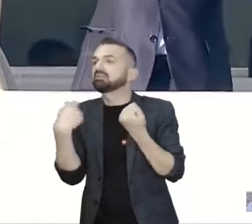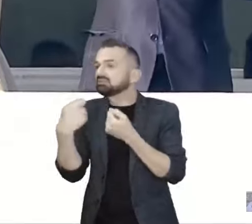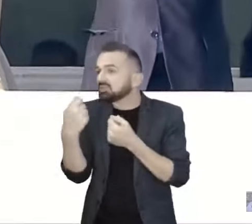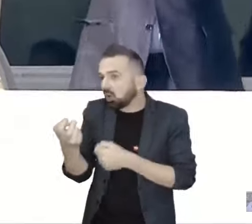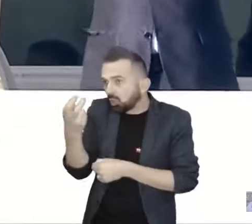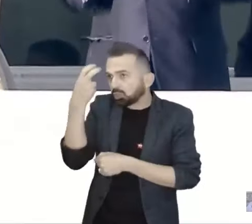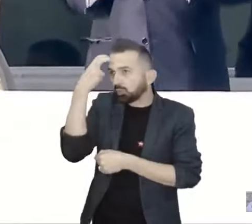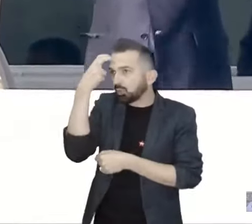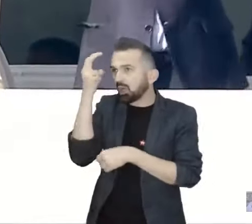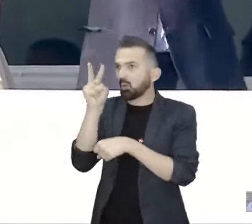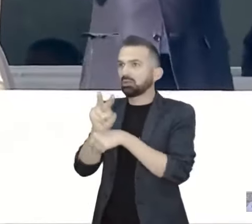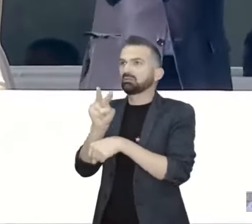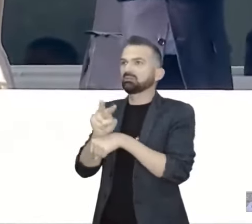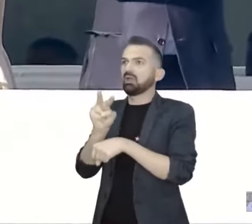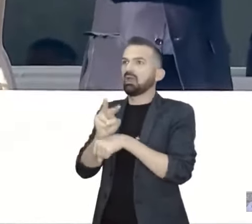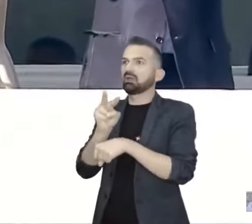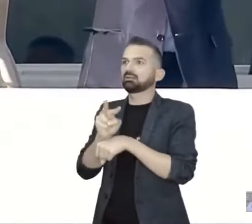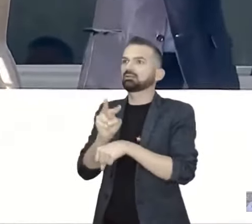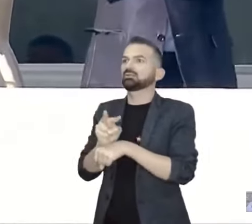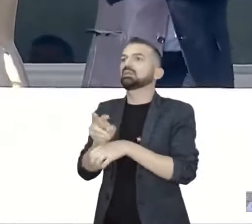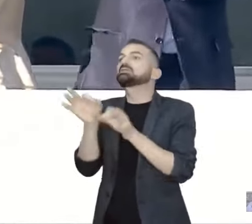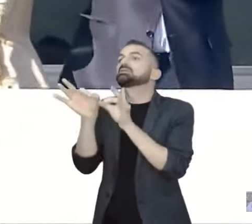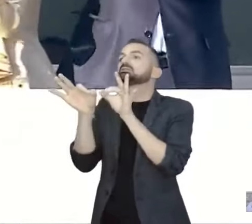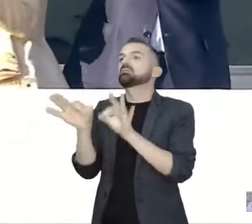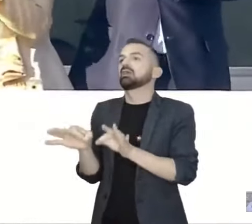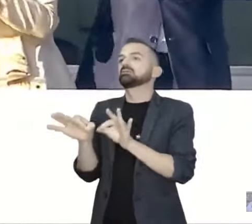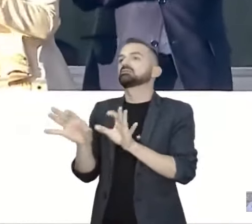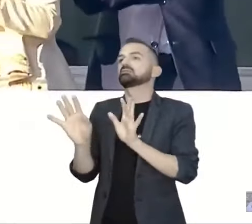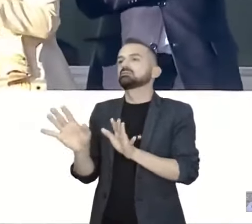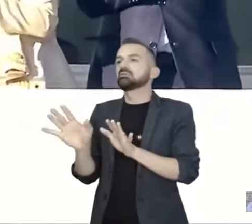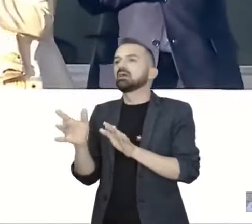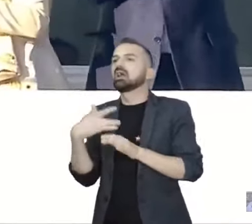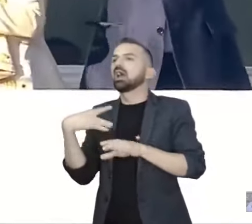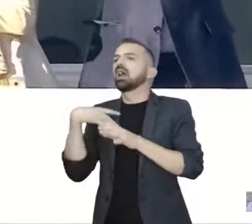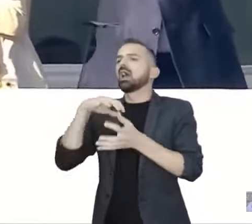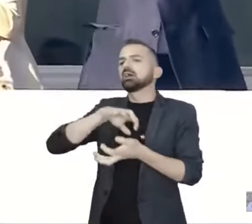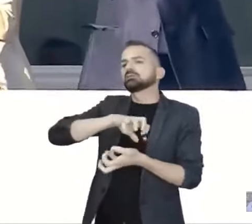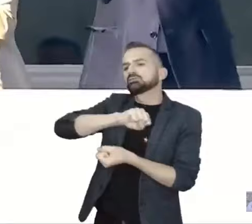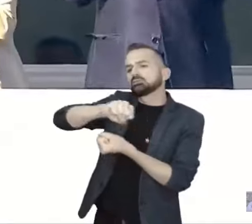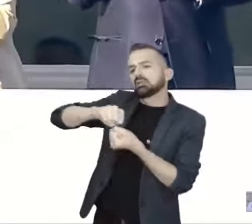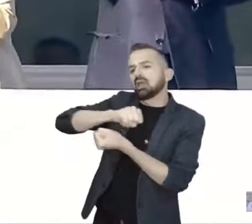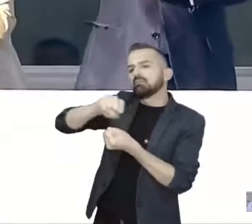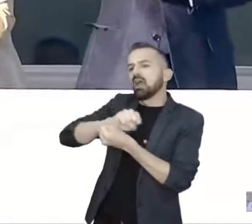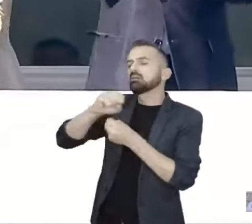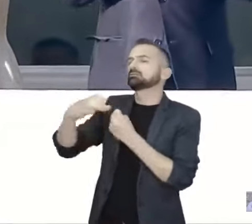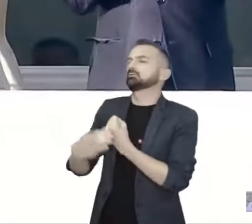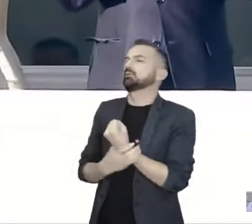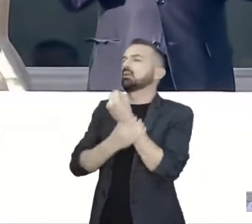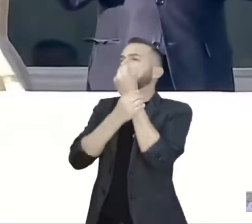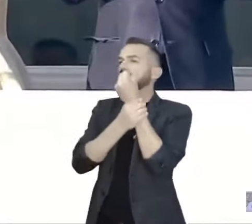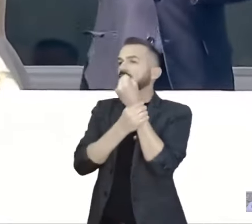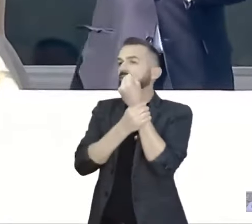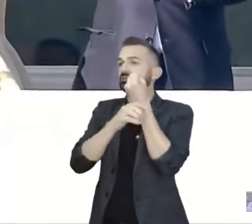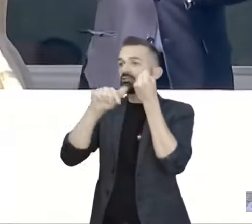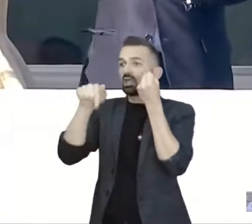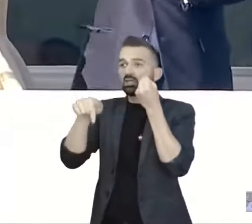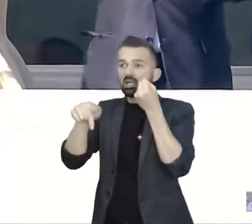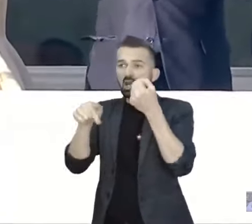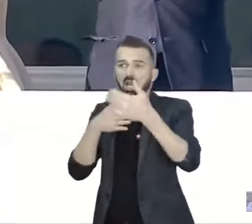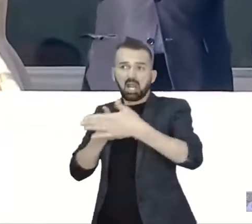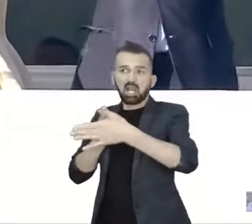dignidade respeitada e sua sustentabilidade garantida. Eles não são obstáculo ao